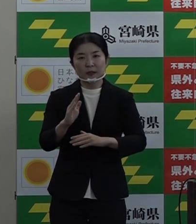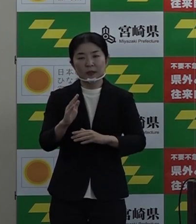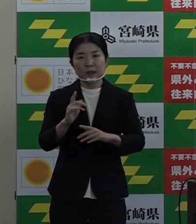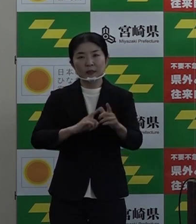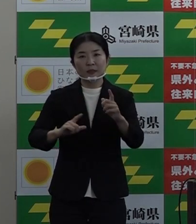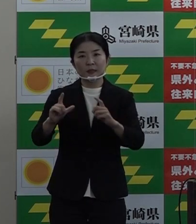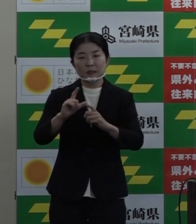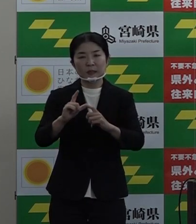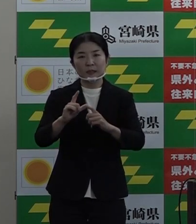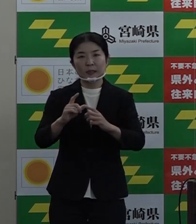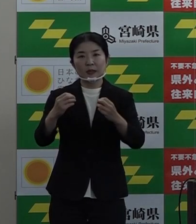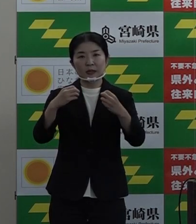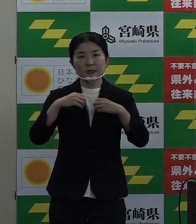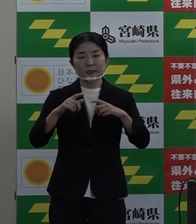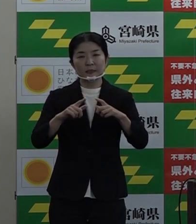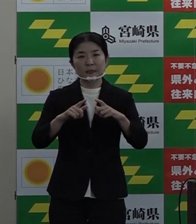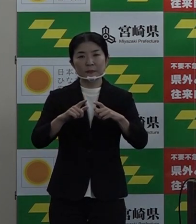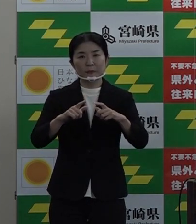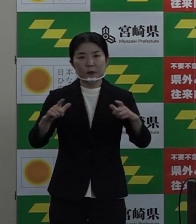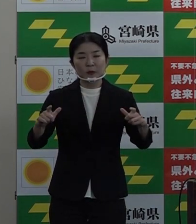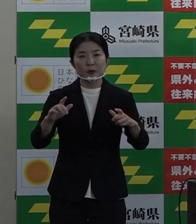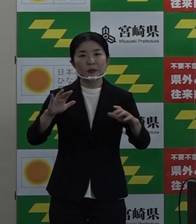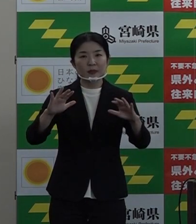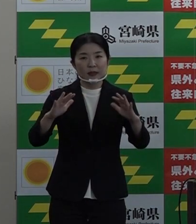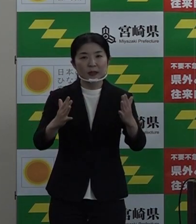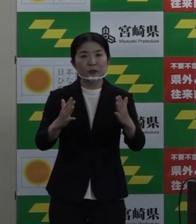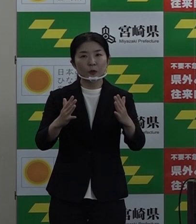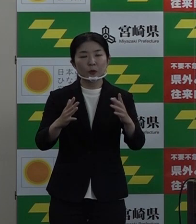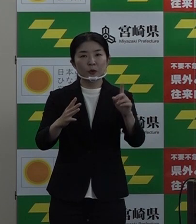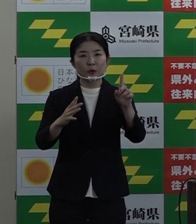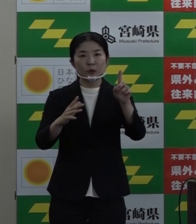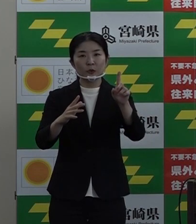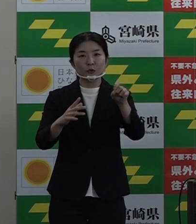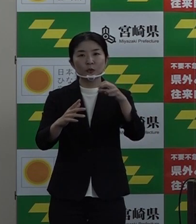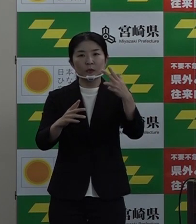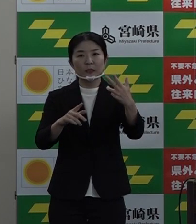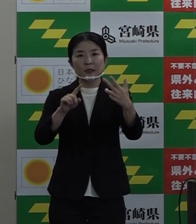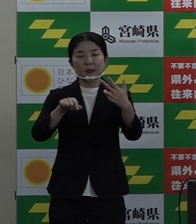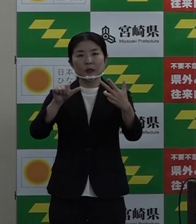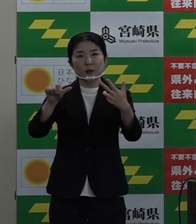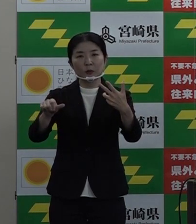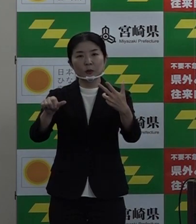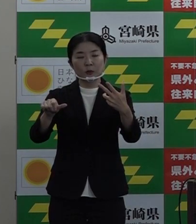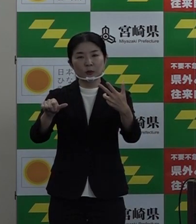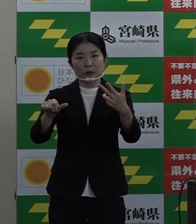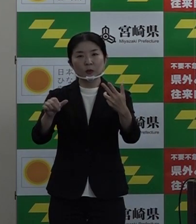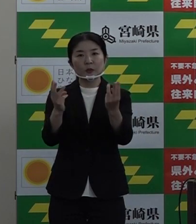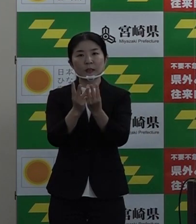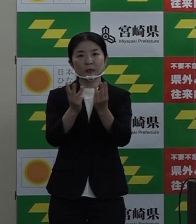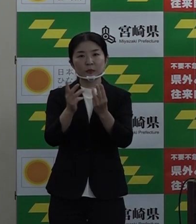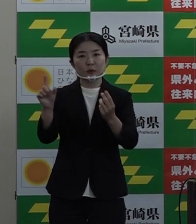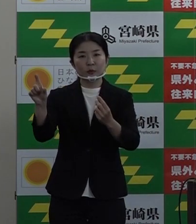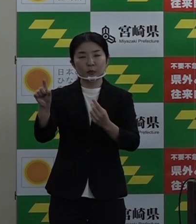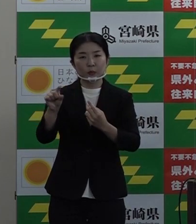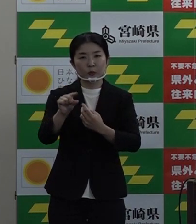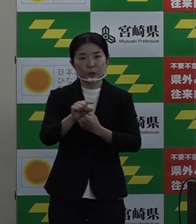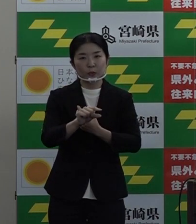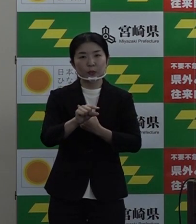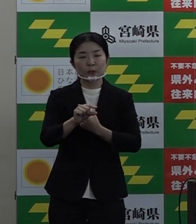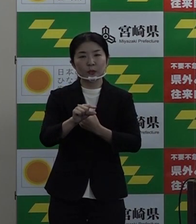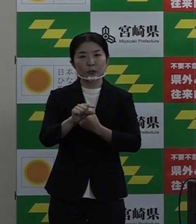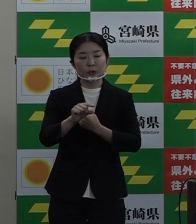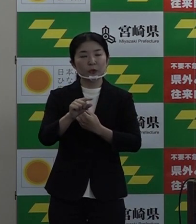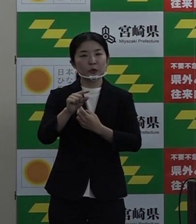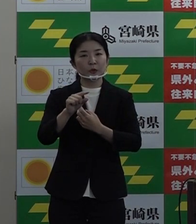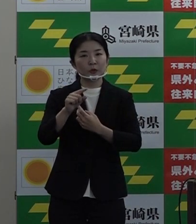の拡大がなければですね、この 17.5 という数字はずっと下がってくるのではないかという、今現時点ではそのような見